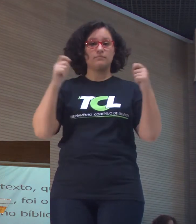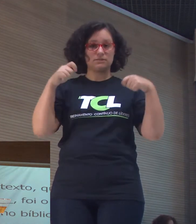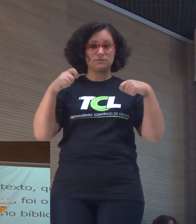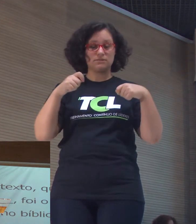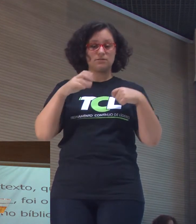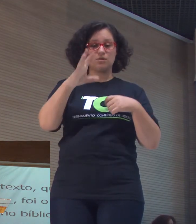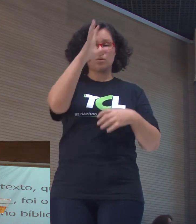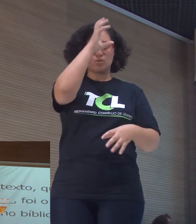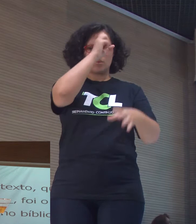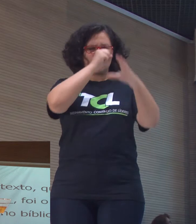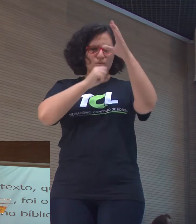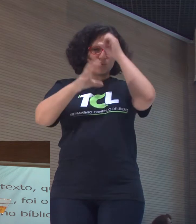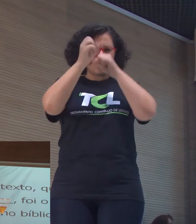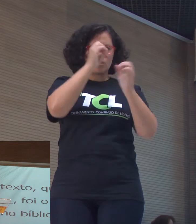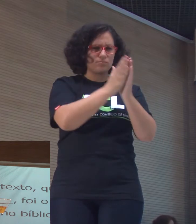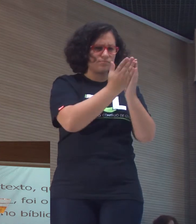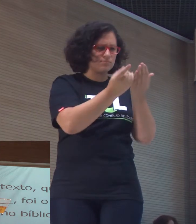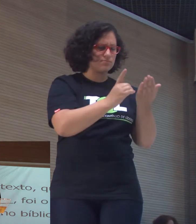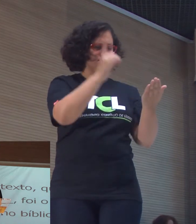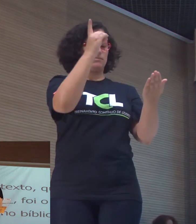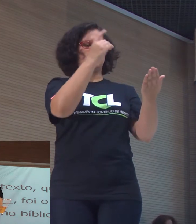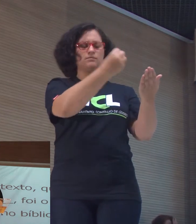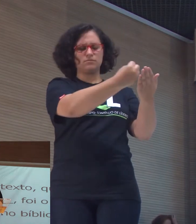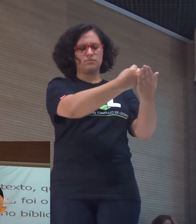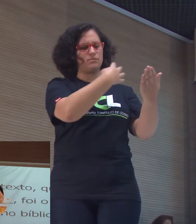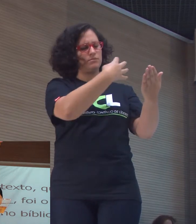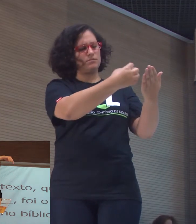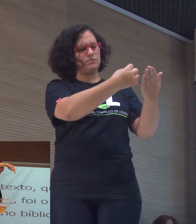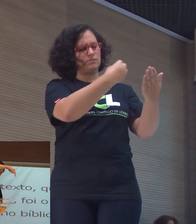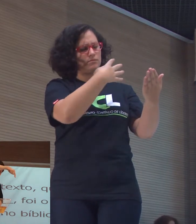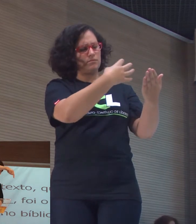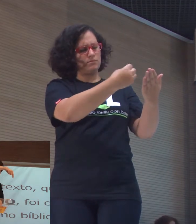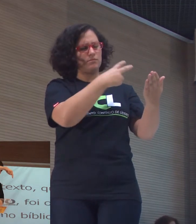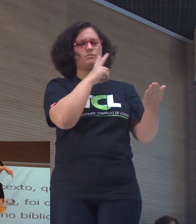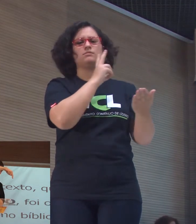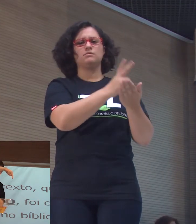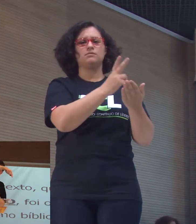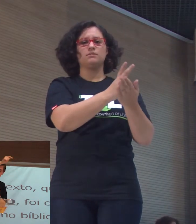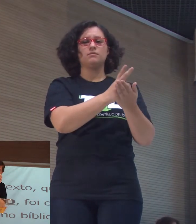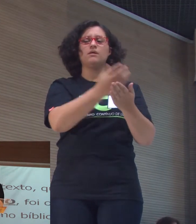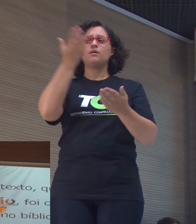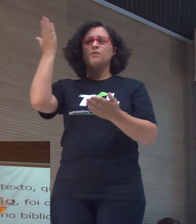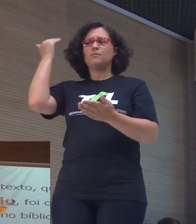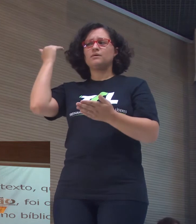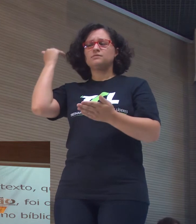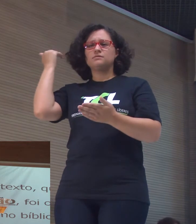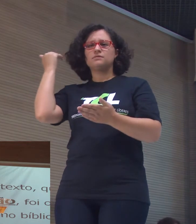prática mencionada no texto que levou aqueles cristãos a viverem em união foi